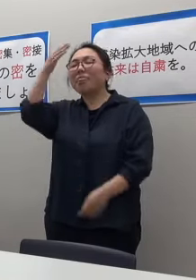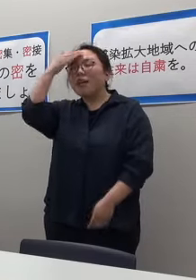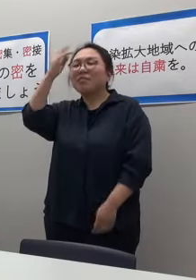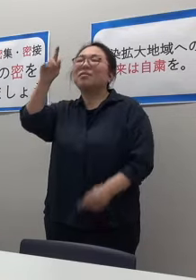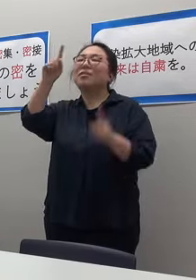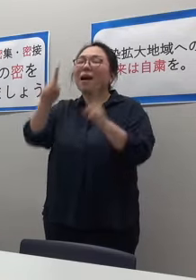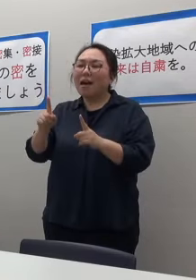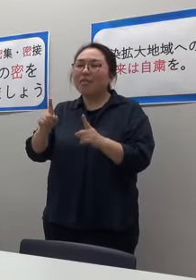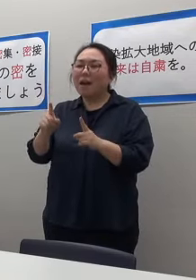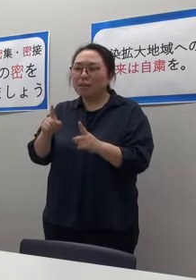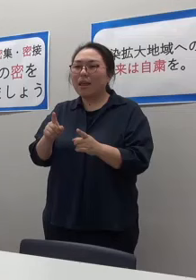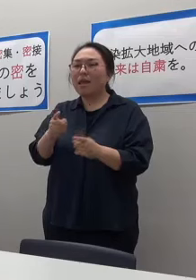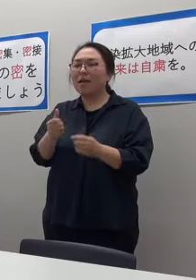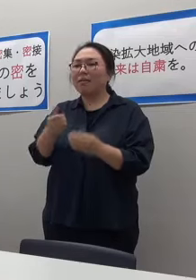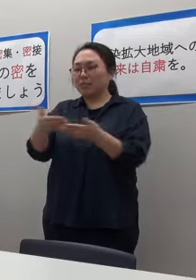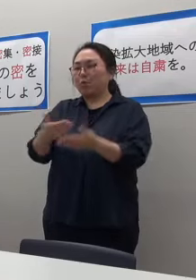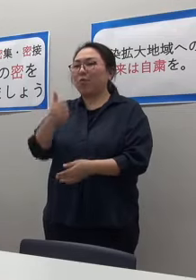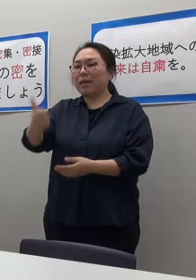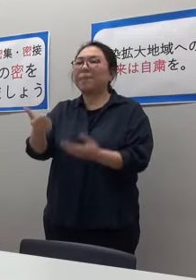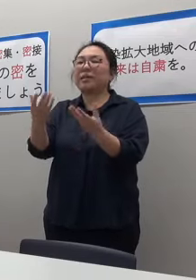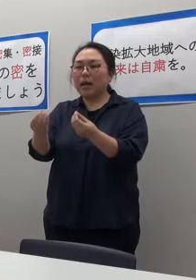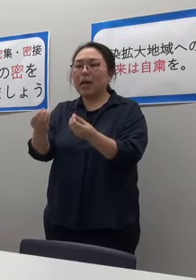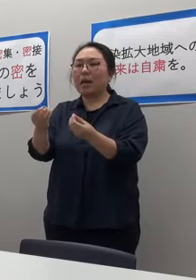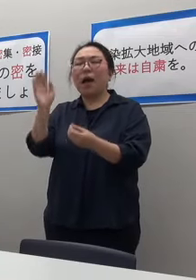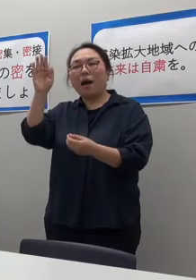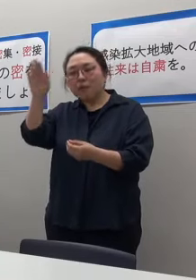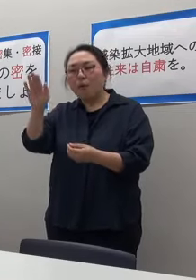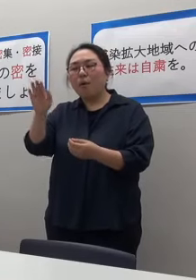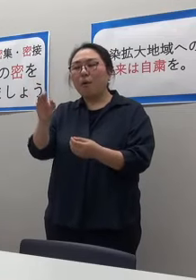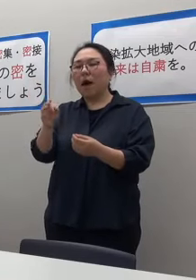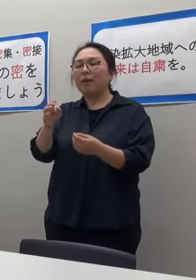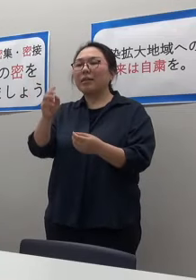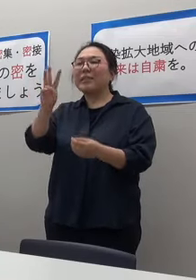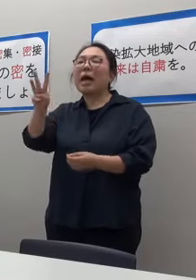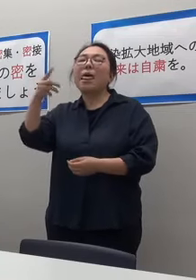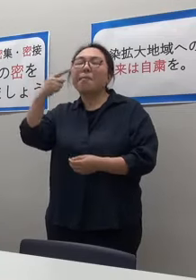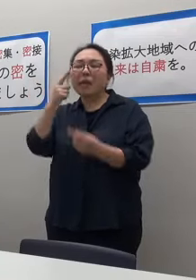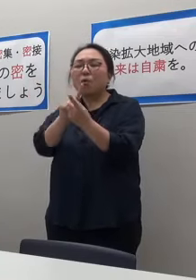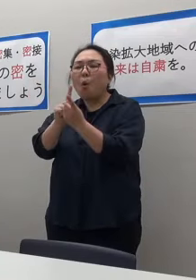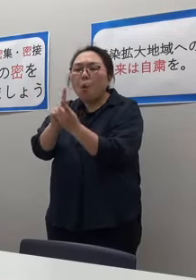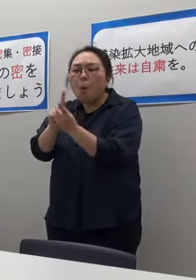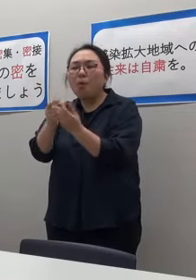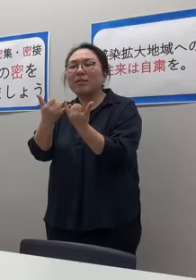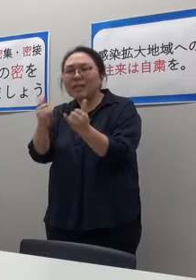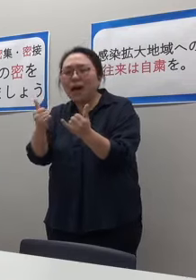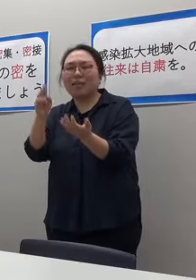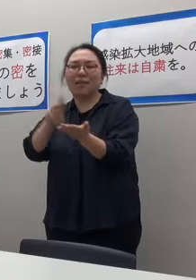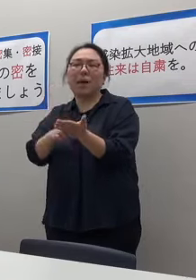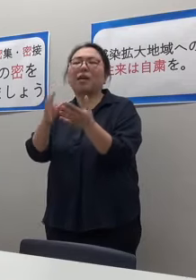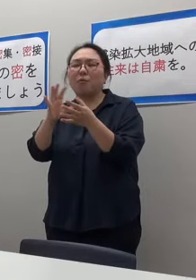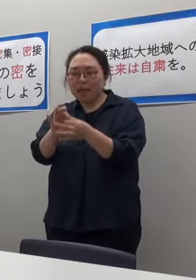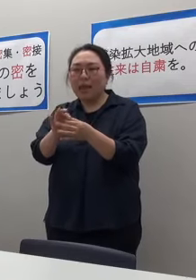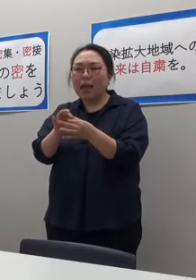調査で3例目の患者の濃厚接触者と判断されましたことから、昨日帰国者接触者外来を受診